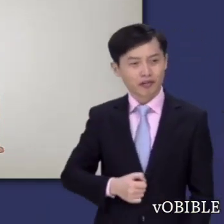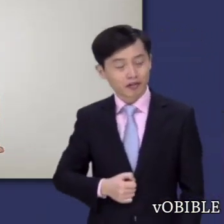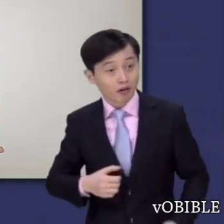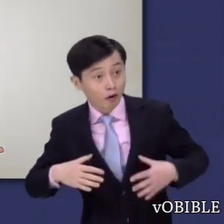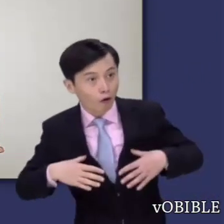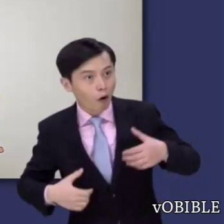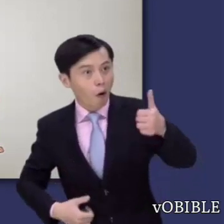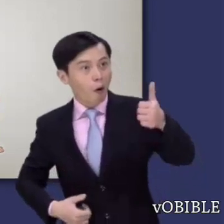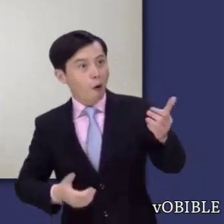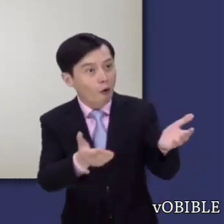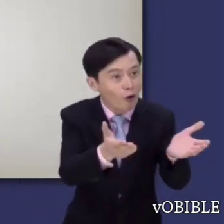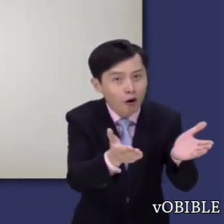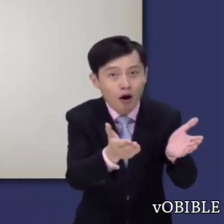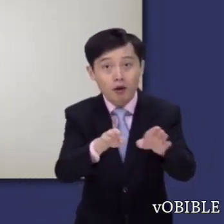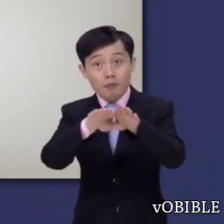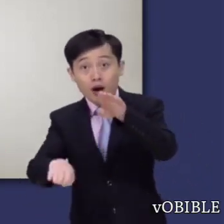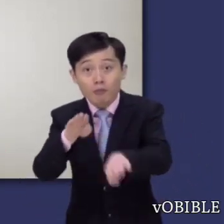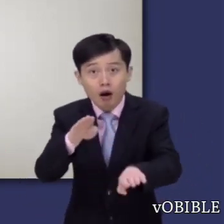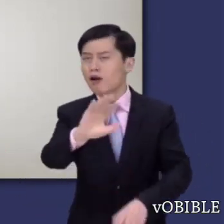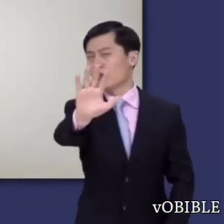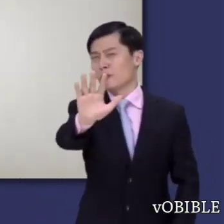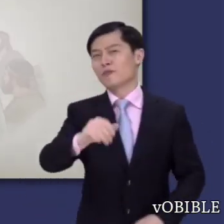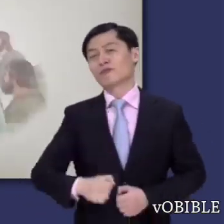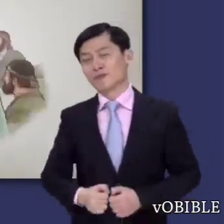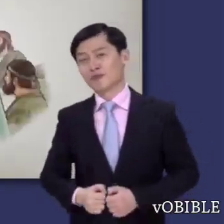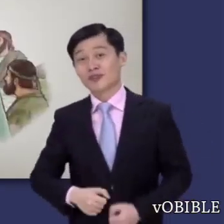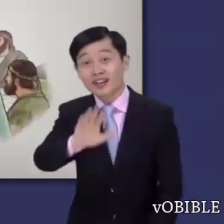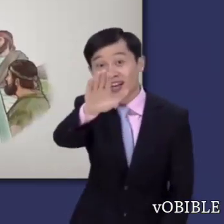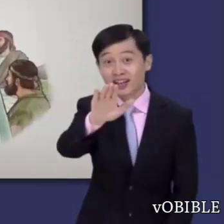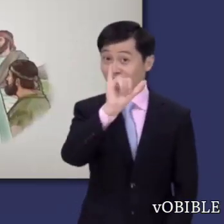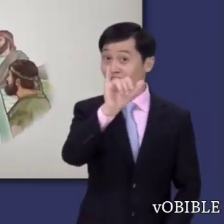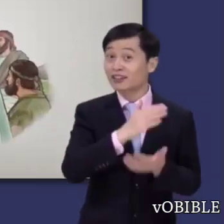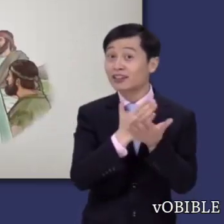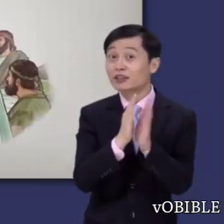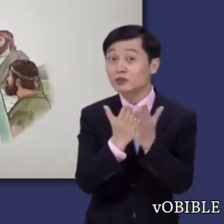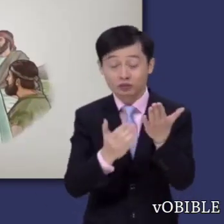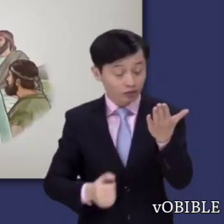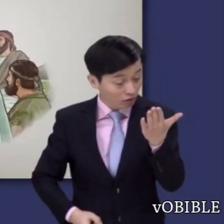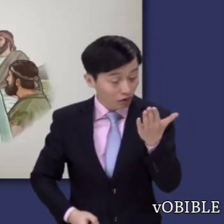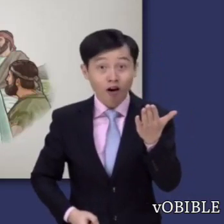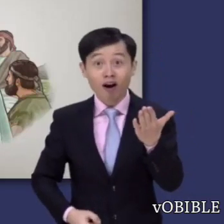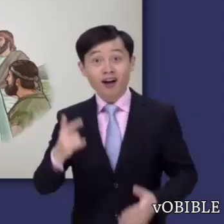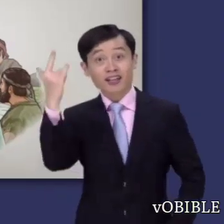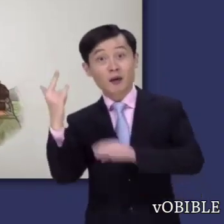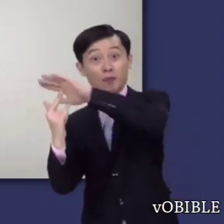之分。你知道吗？雅各在信中经常提到登山宝训里的内容，例